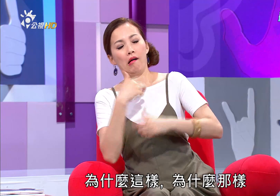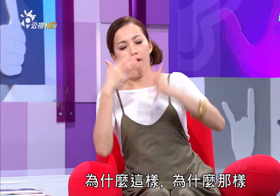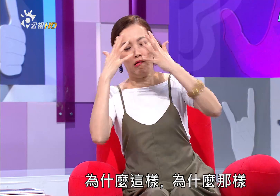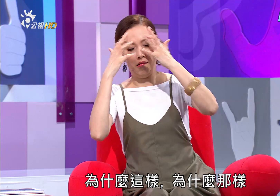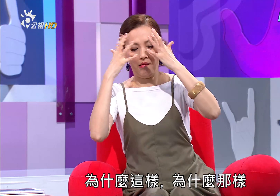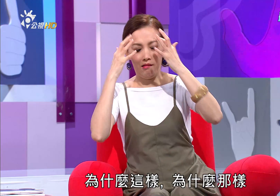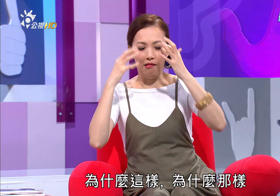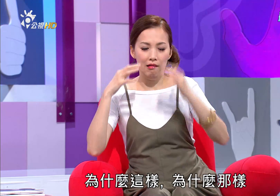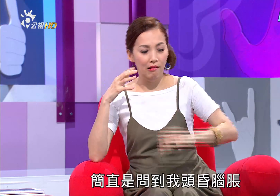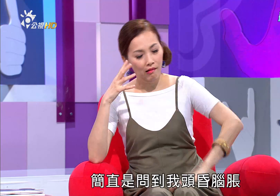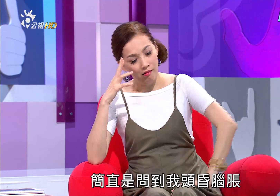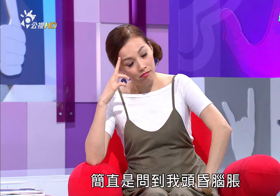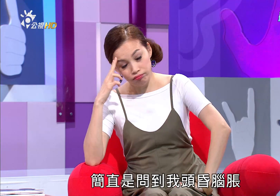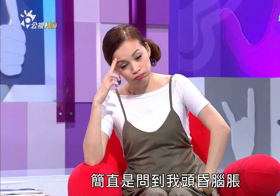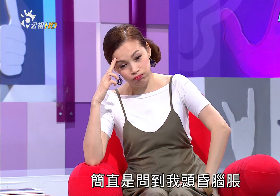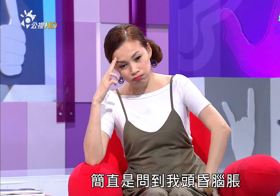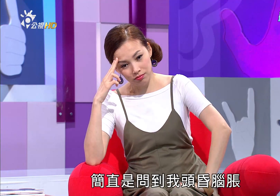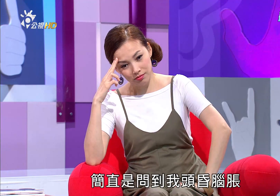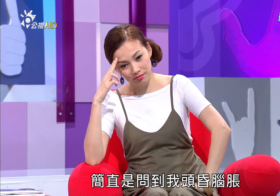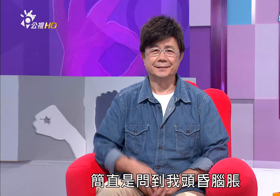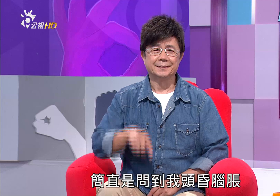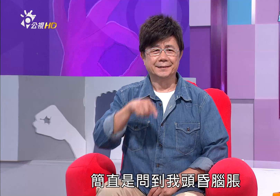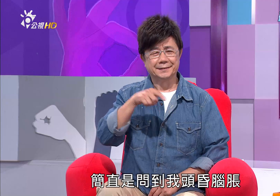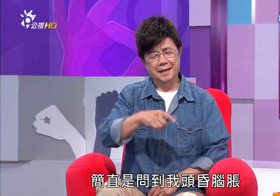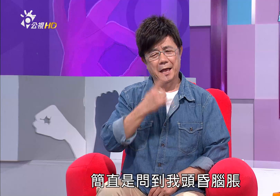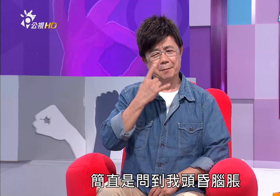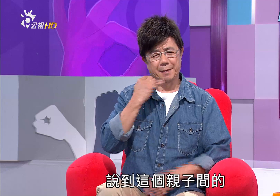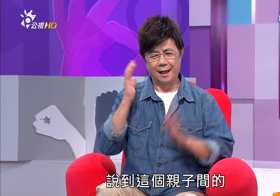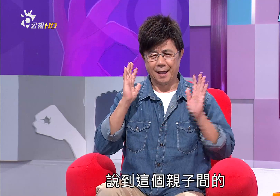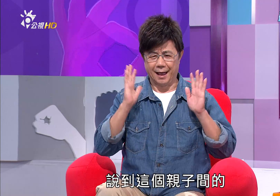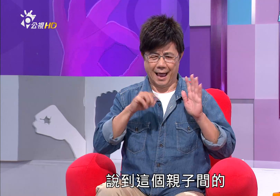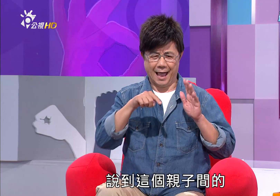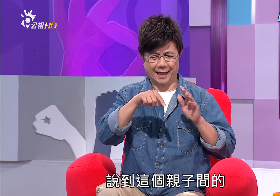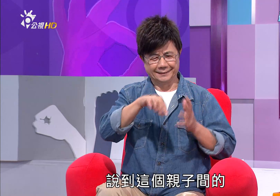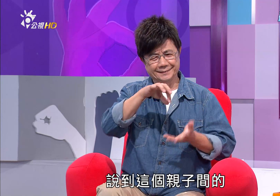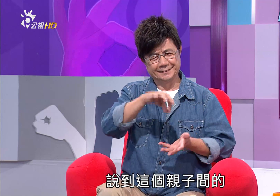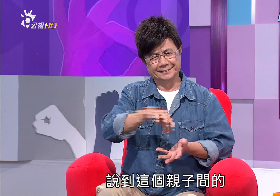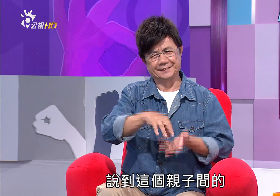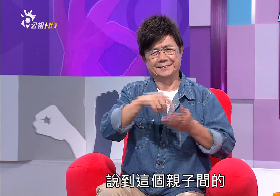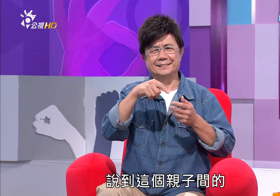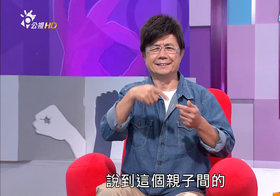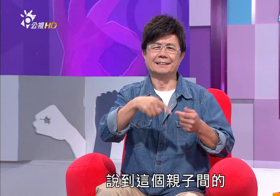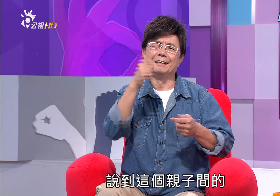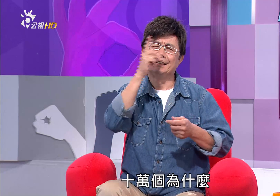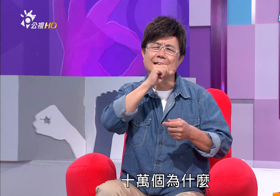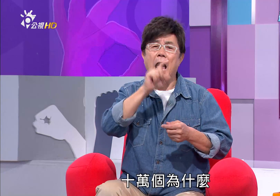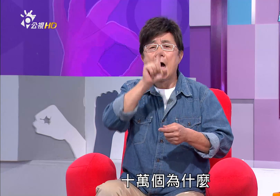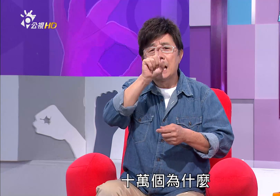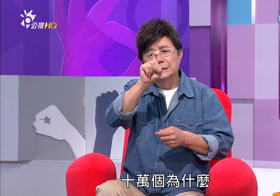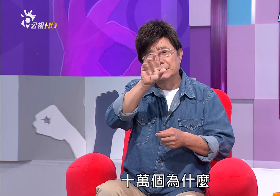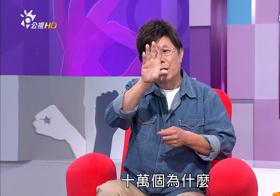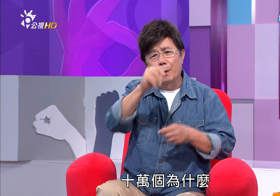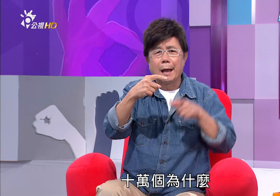样。哎呀，简直是问到我头昏脑胀。 说到这个亲子间的十万个为